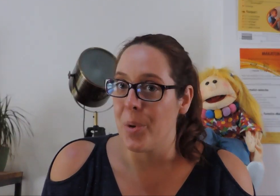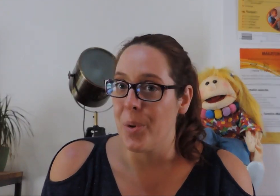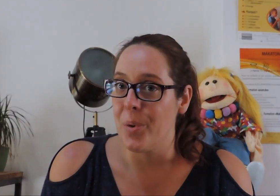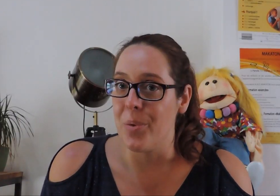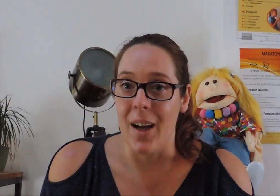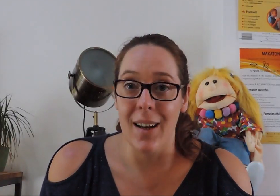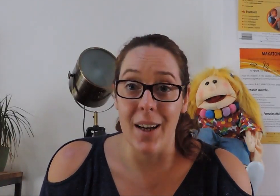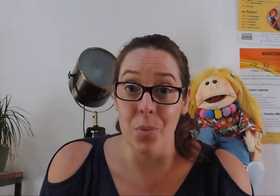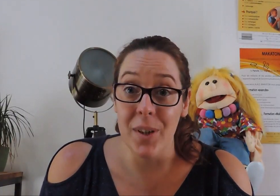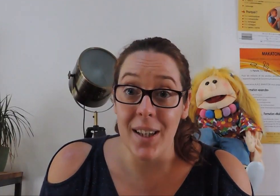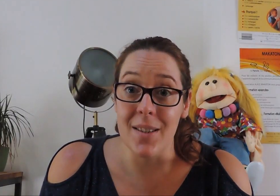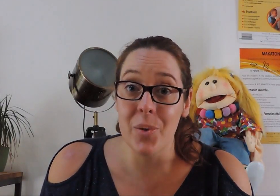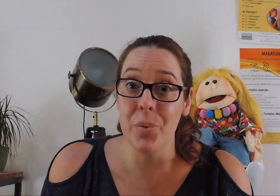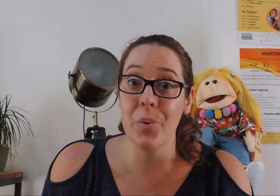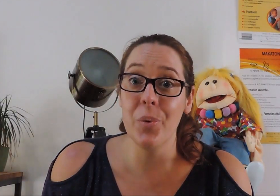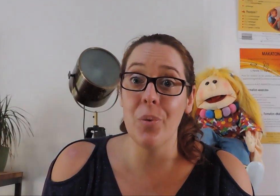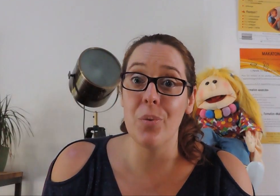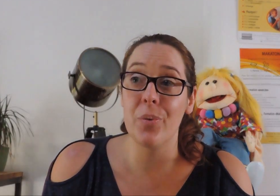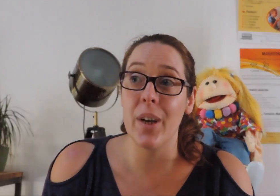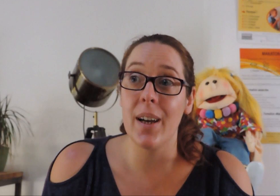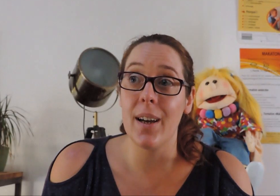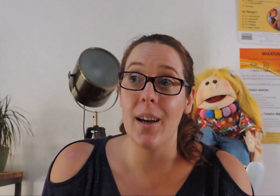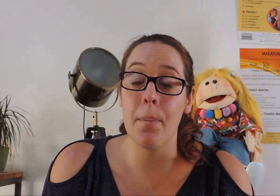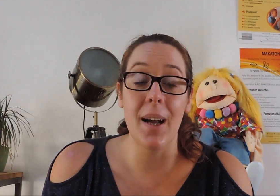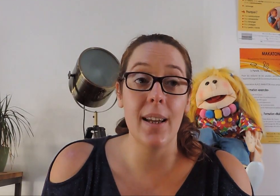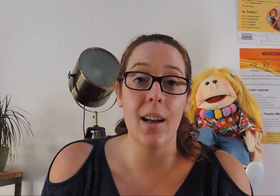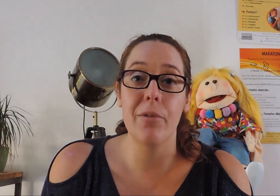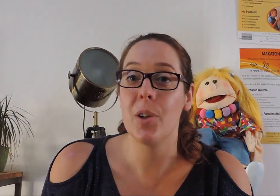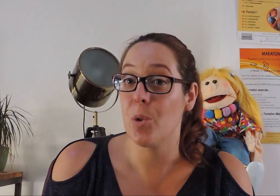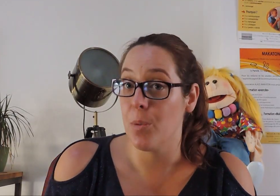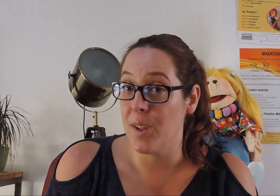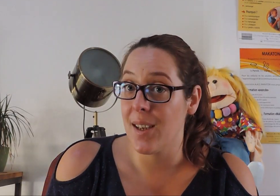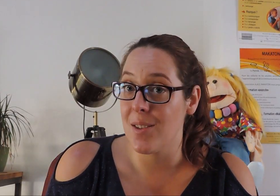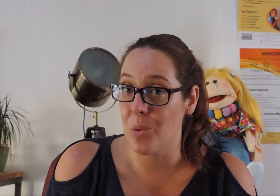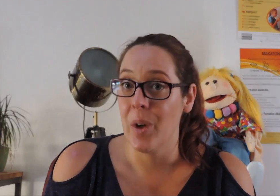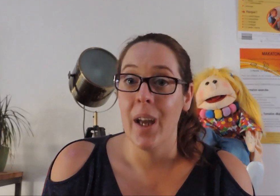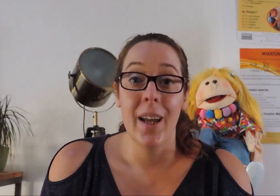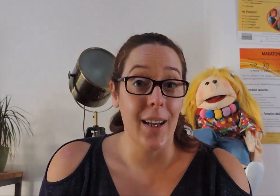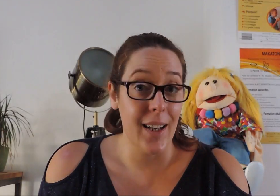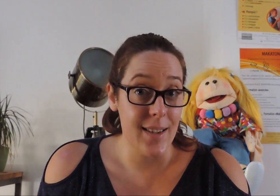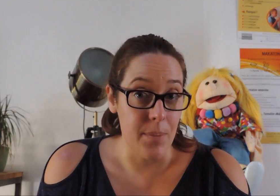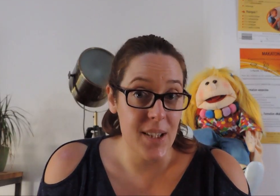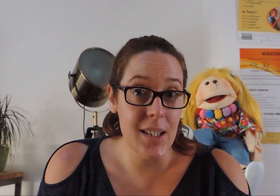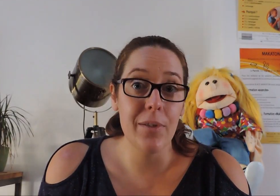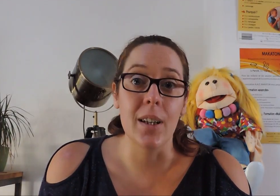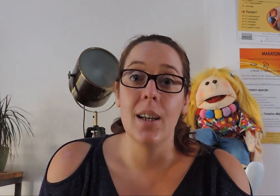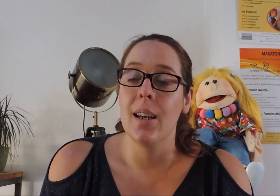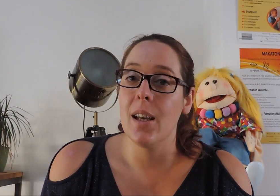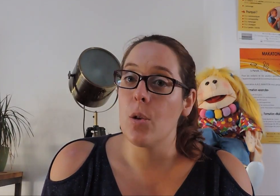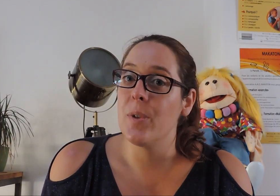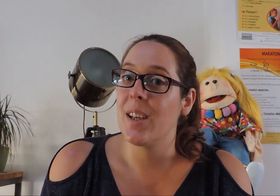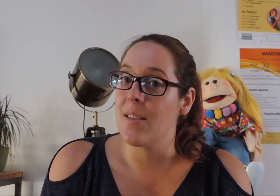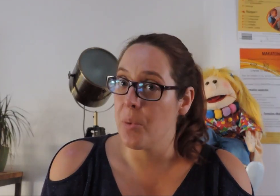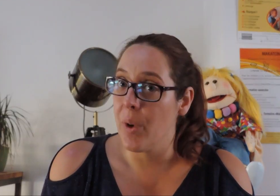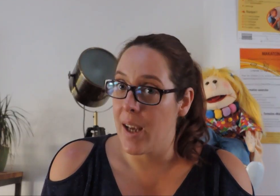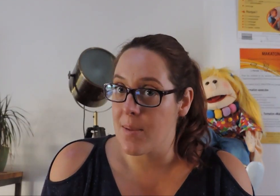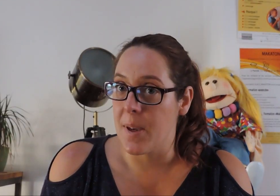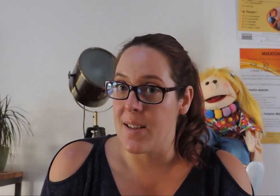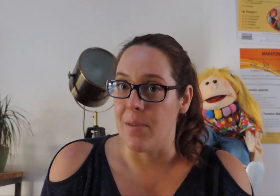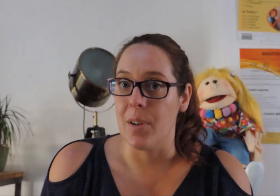voilà la communication on va parler à la fois de communication réceptive et communication expressive